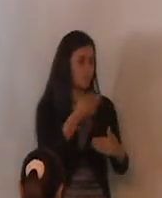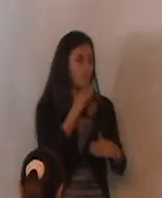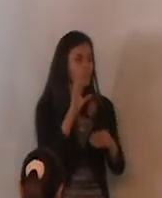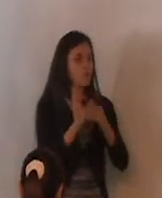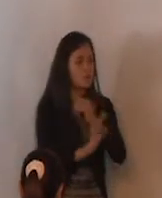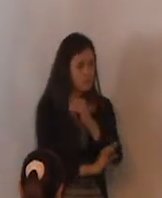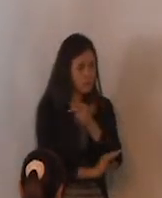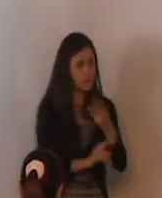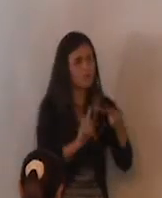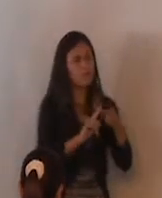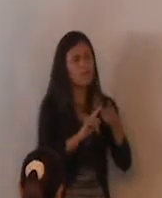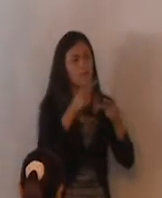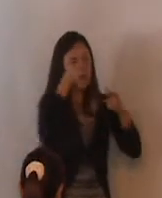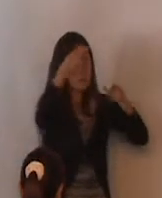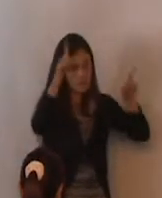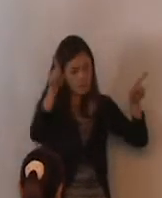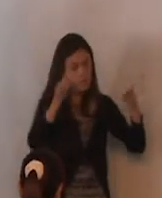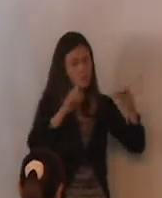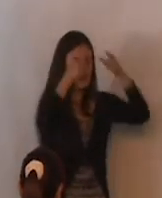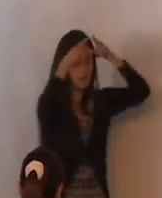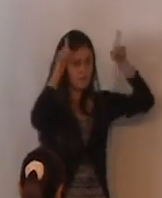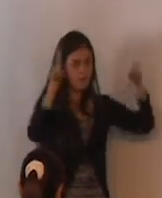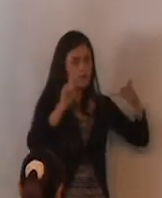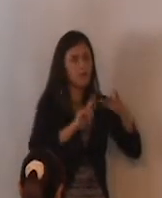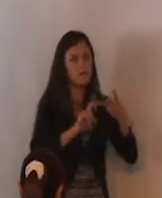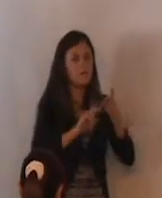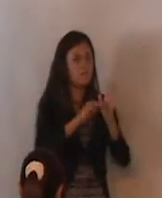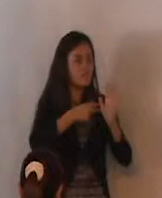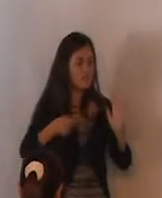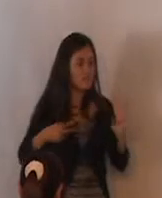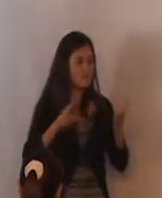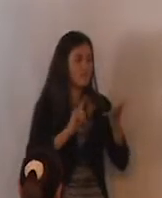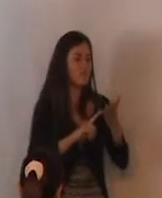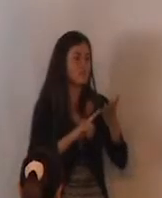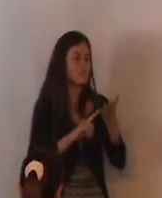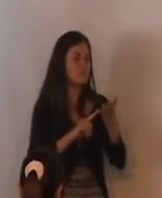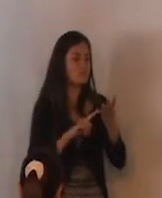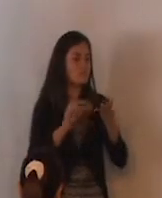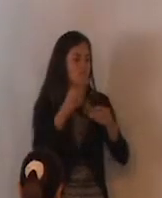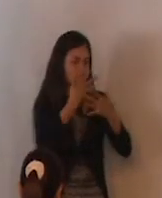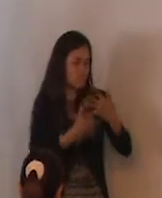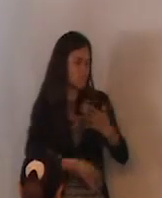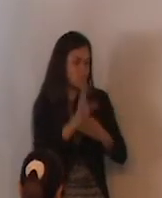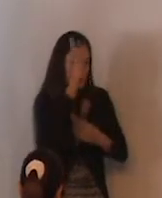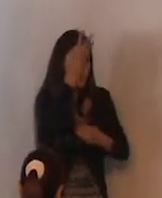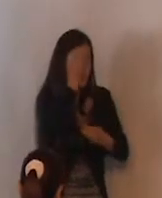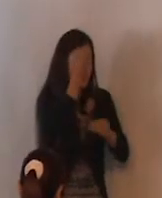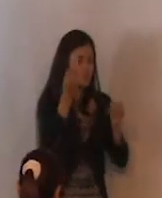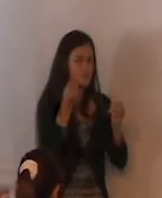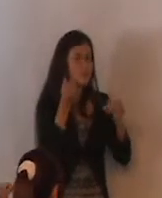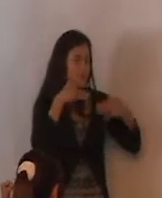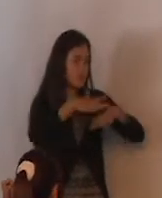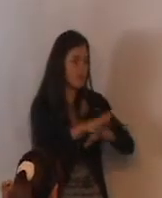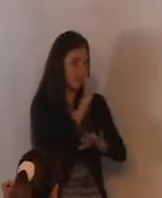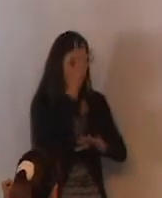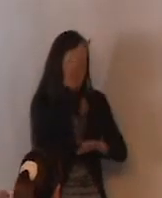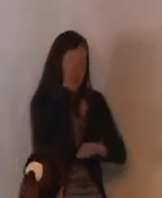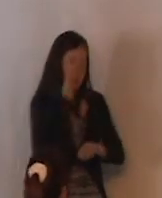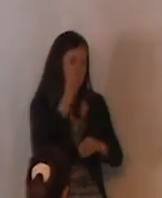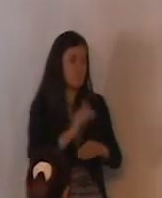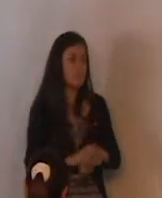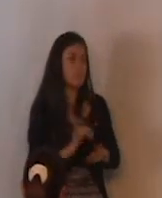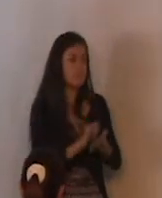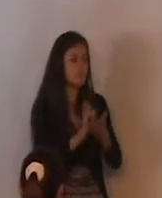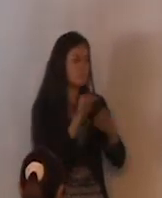sesión, como la psicología, el lenguaje, las tecnologías, en fin. Entonces, desde ese